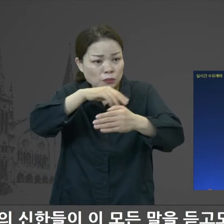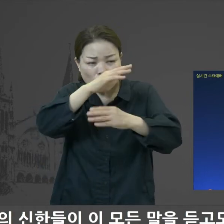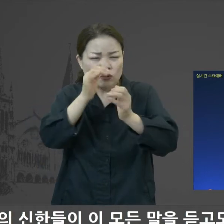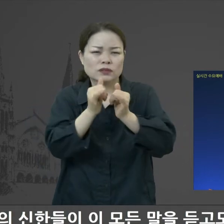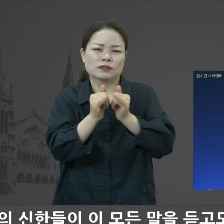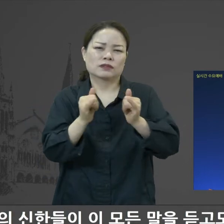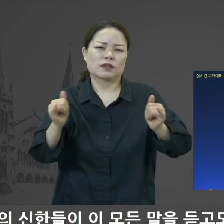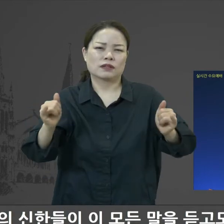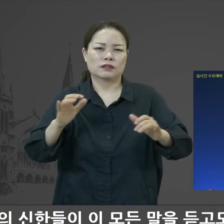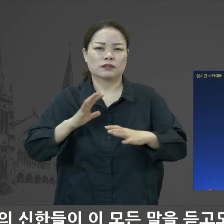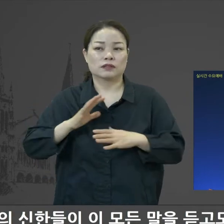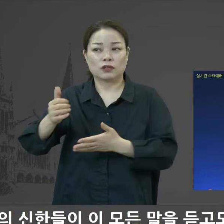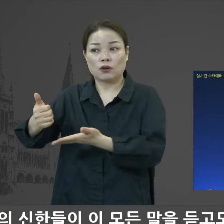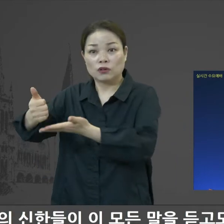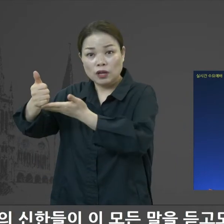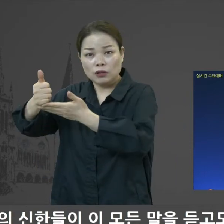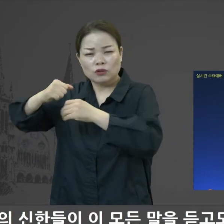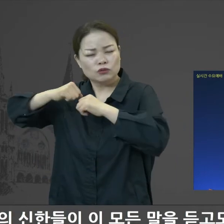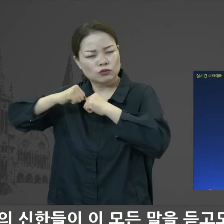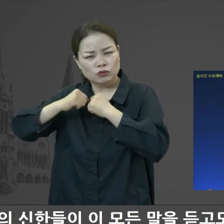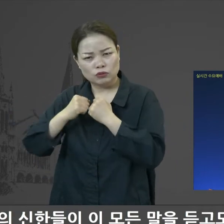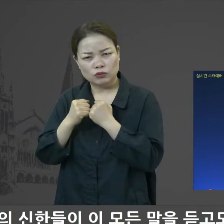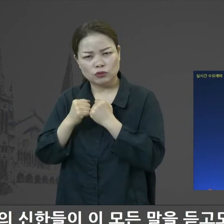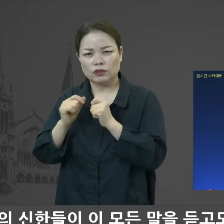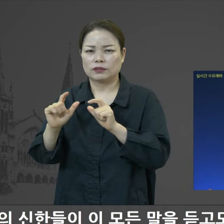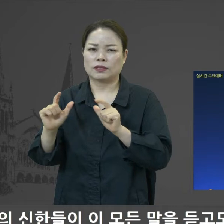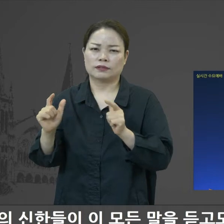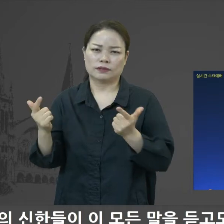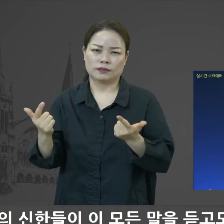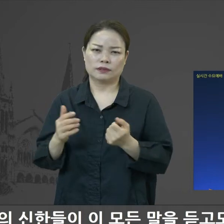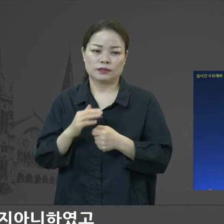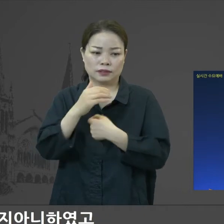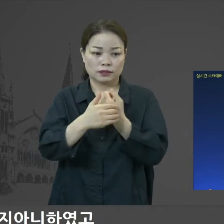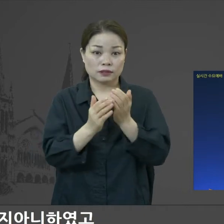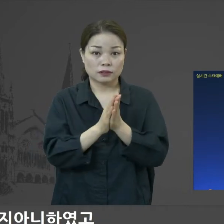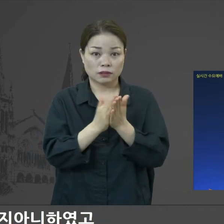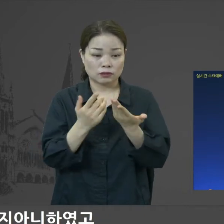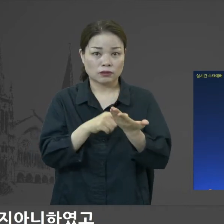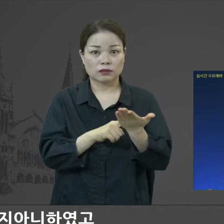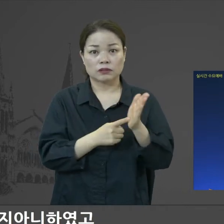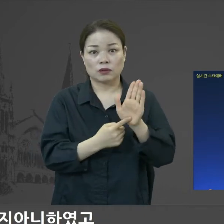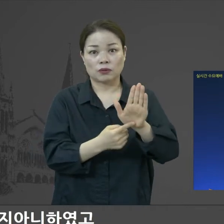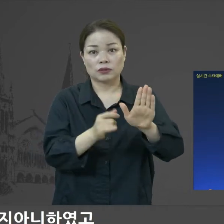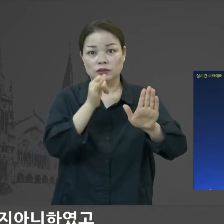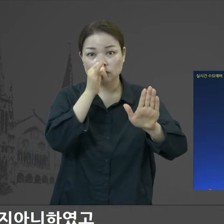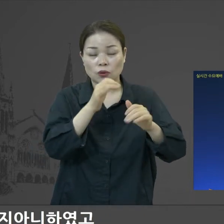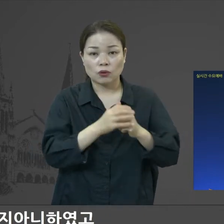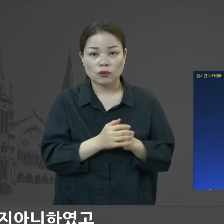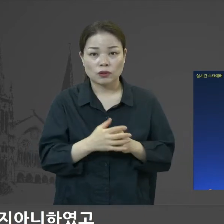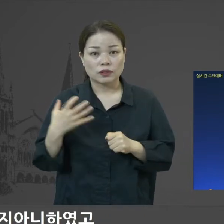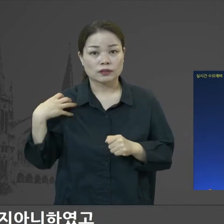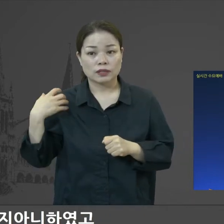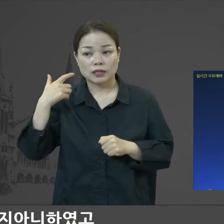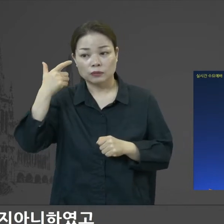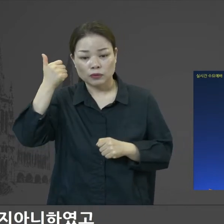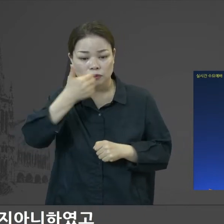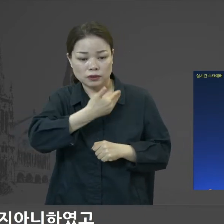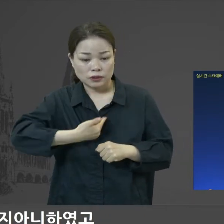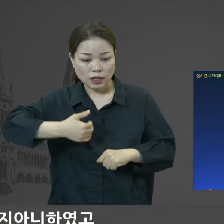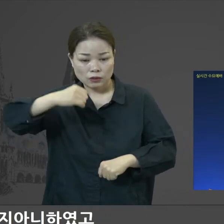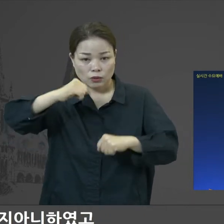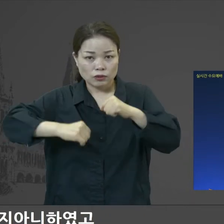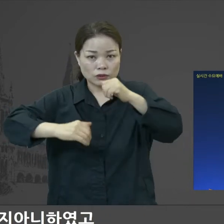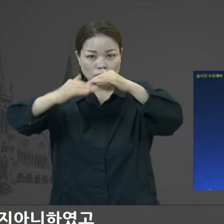모든 사람이 경외하거나 순종함으로 가지 않는다는 사실은 성경에 너무 많이 나타납니다. 담임 목사님 통하여서 사도행전